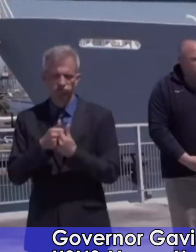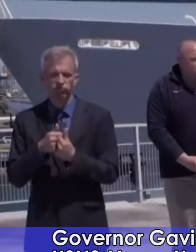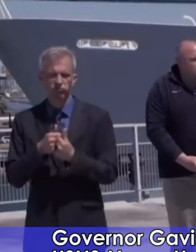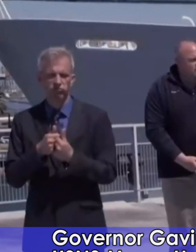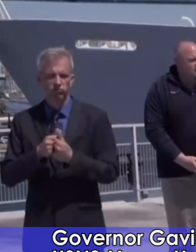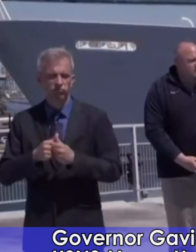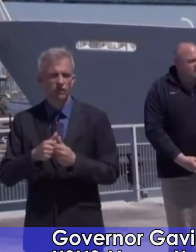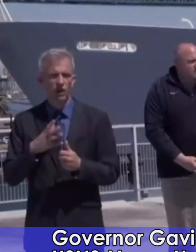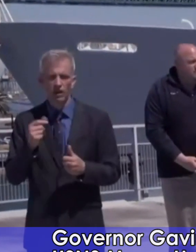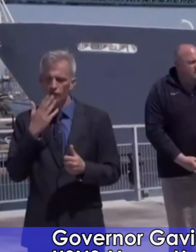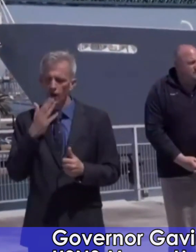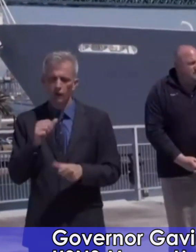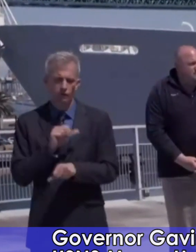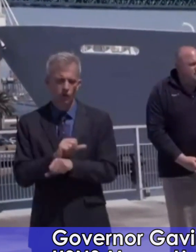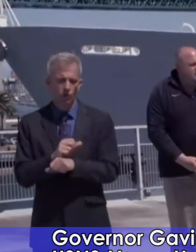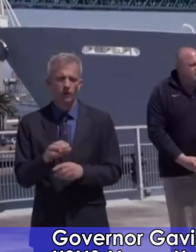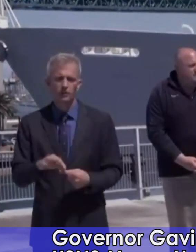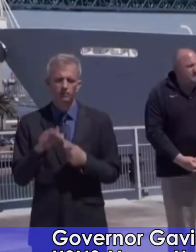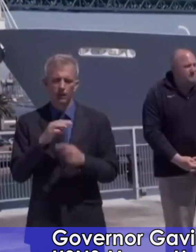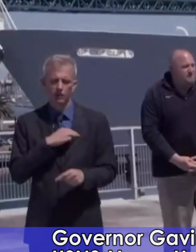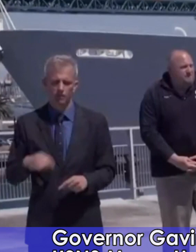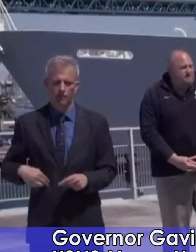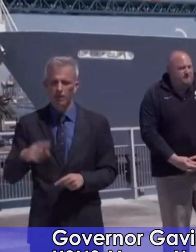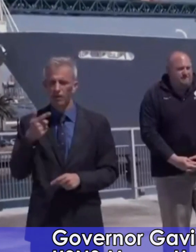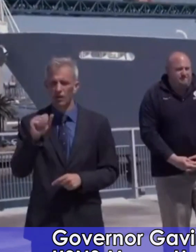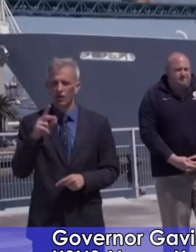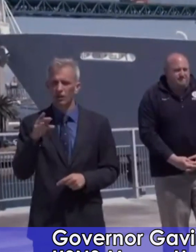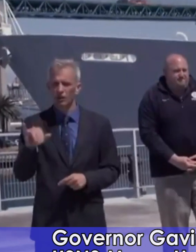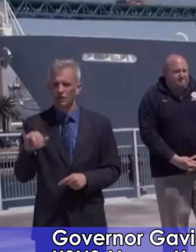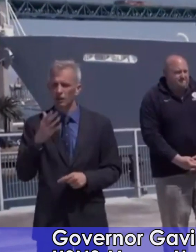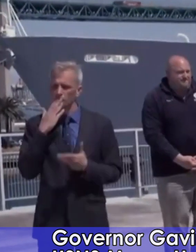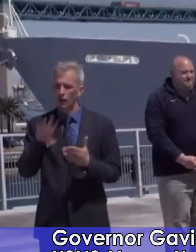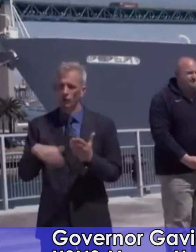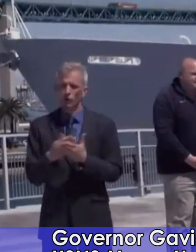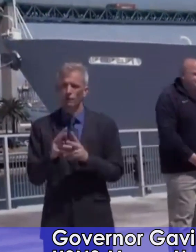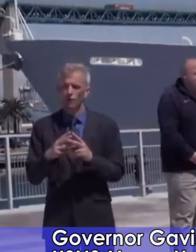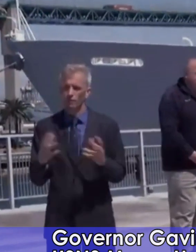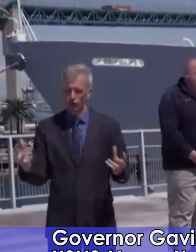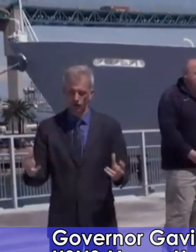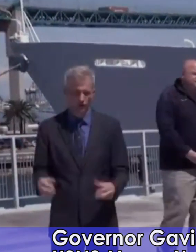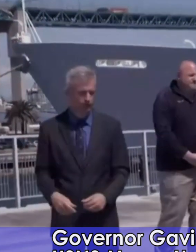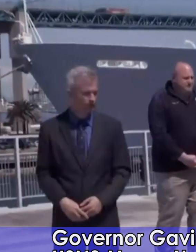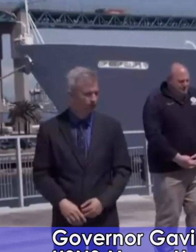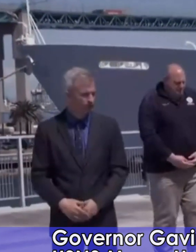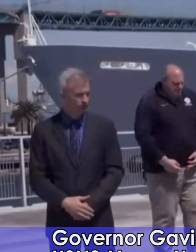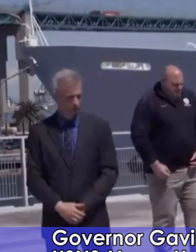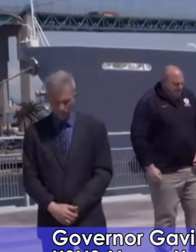here, in particular, Mayor Garcetti. Thank you all very, very much. I know you want to say some things in Spanish.